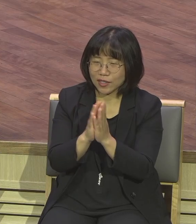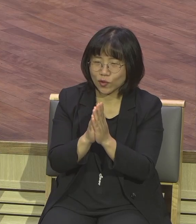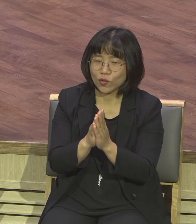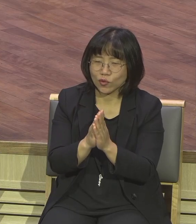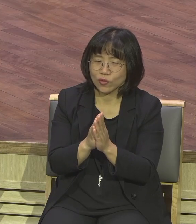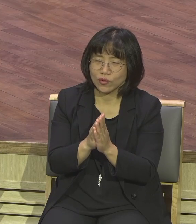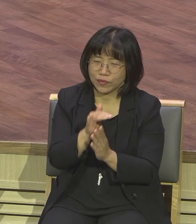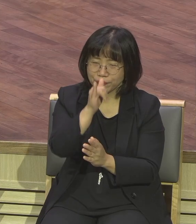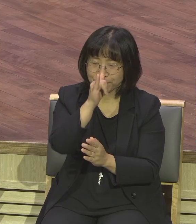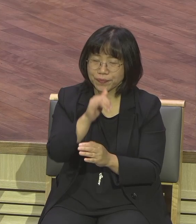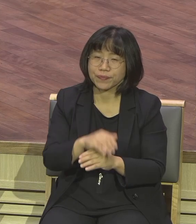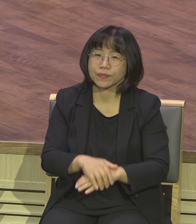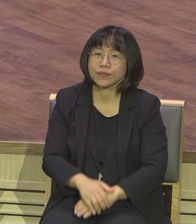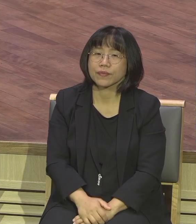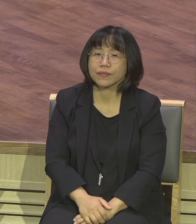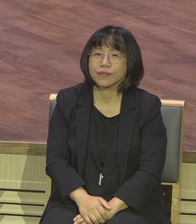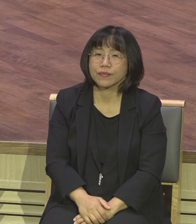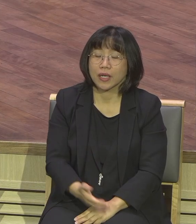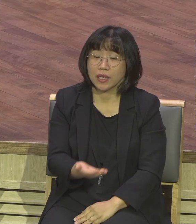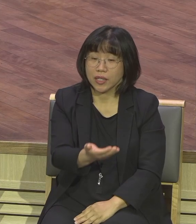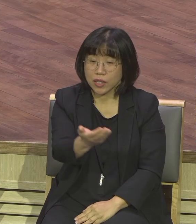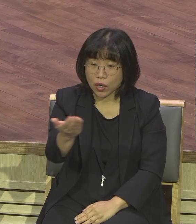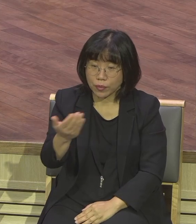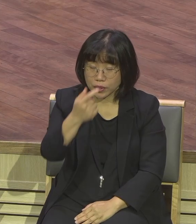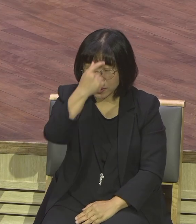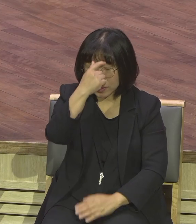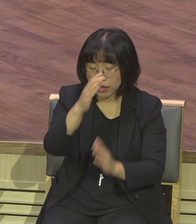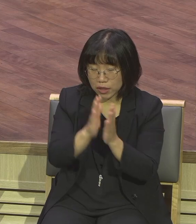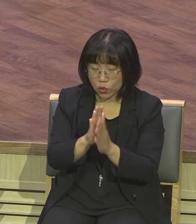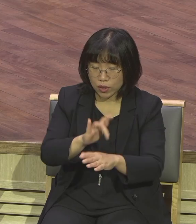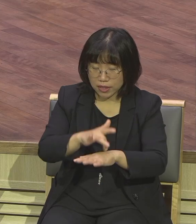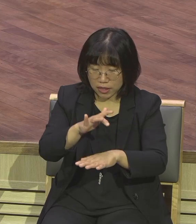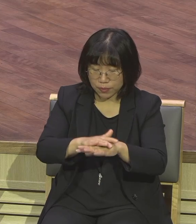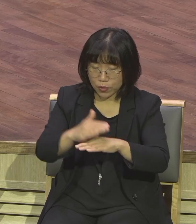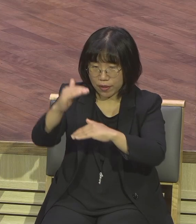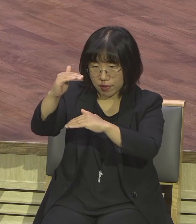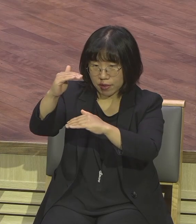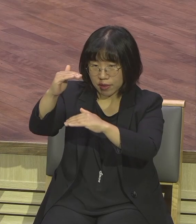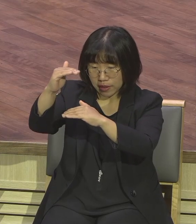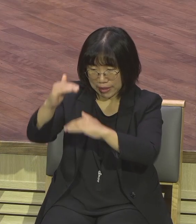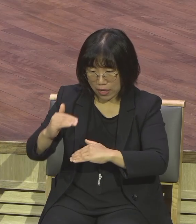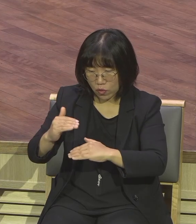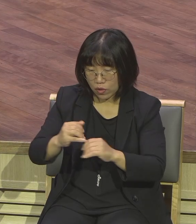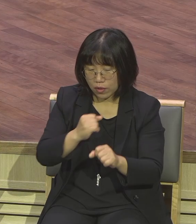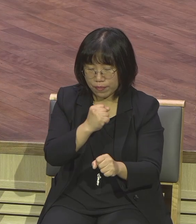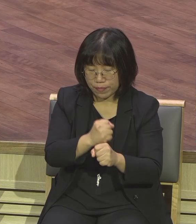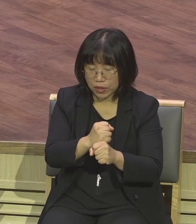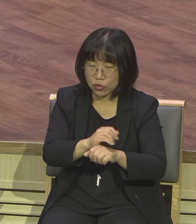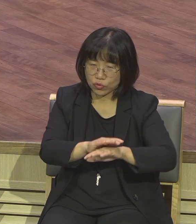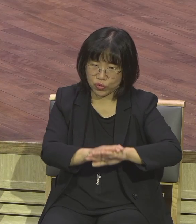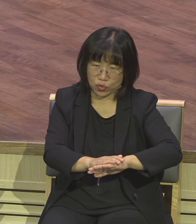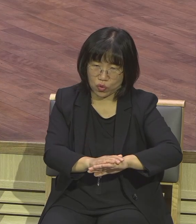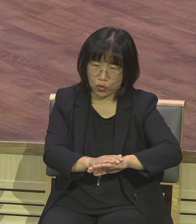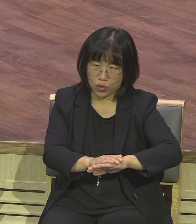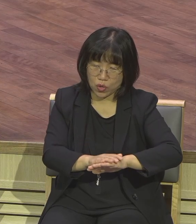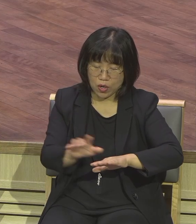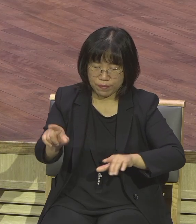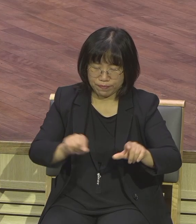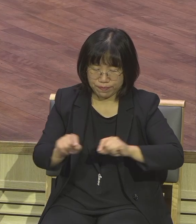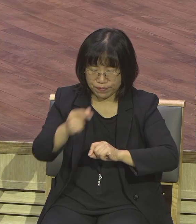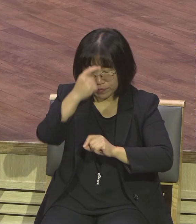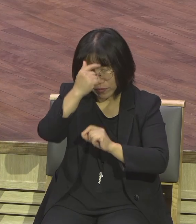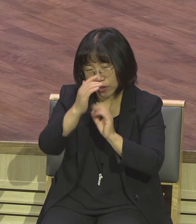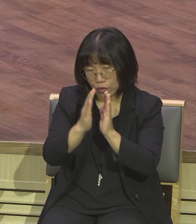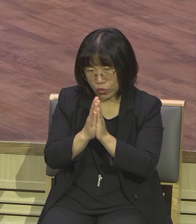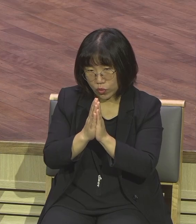그런 여러분이 기도 틀을 딱 잡아놓고 기도 콘텐츠를 매주 해야 되나 매일 어떻게 하느냐 강단